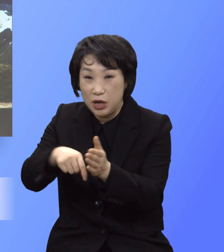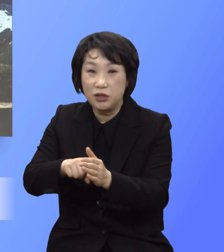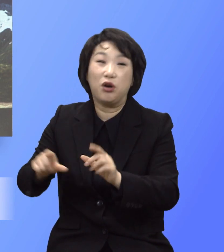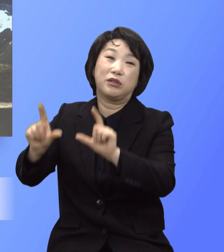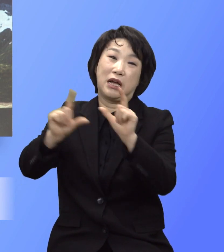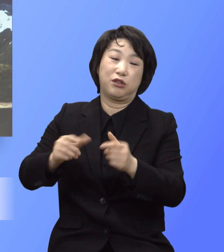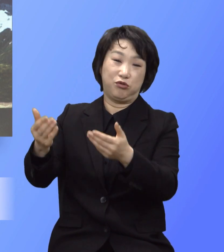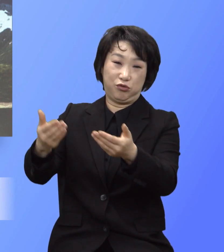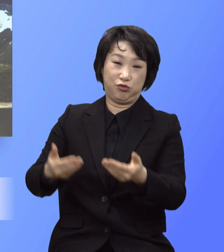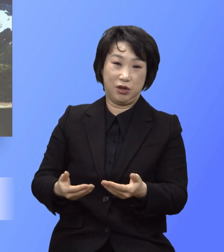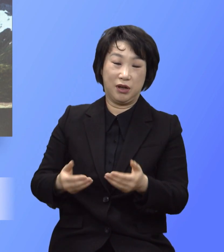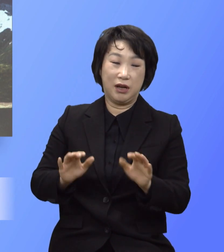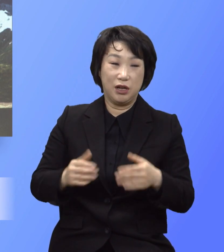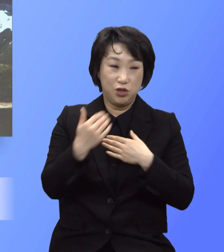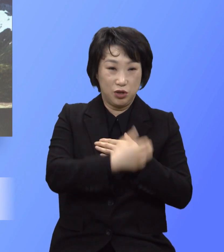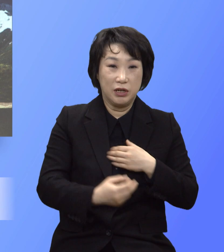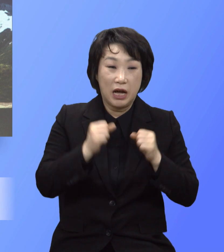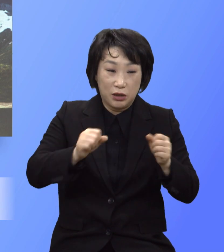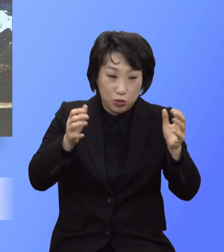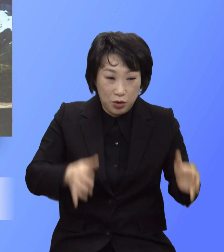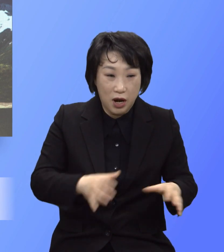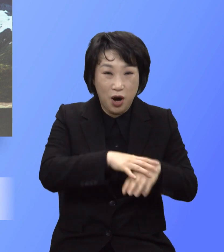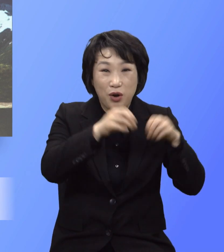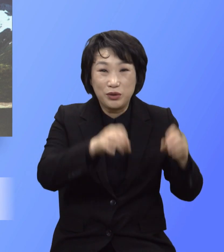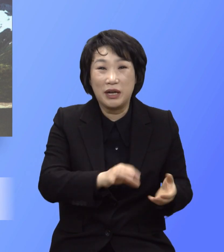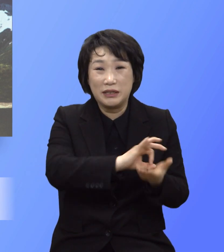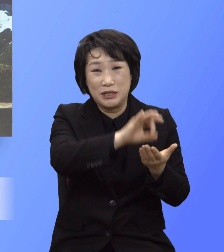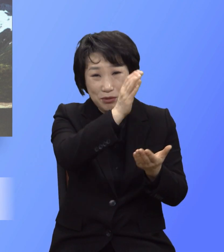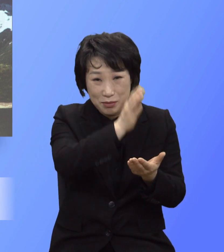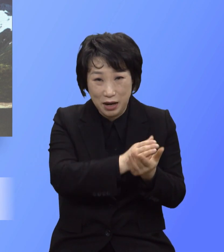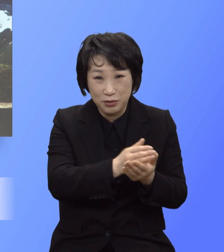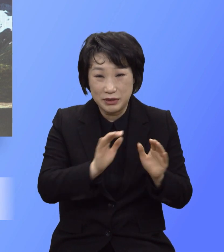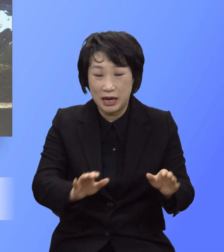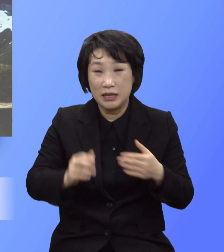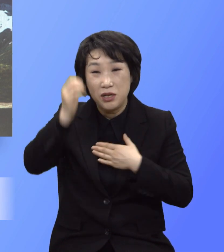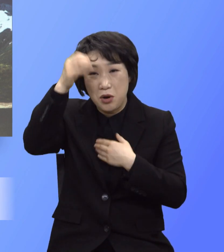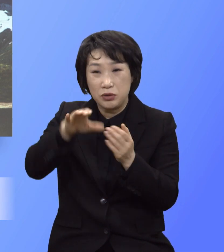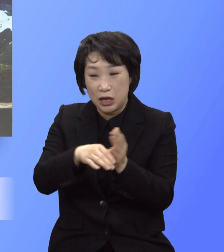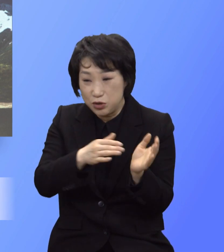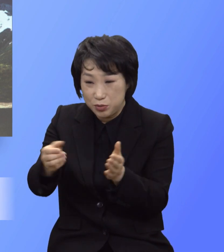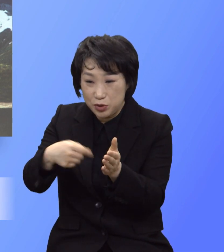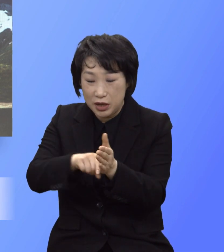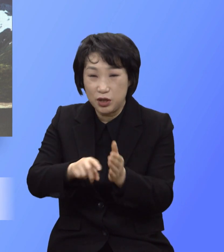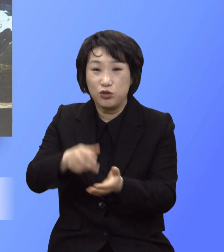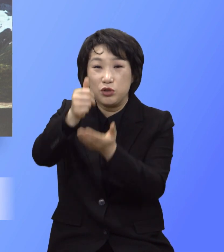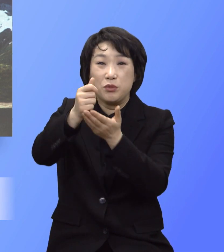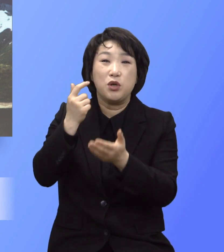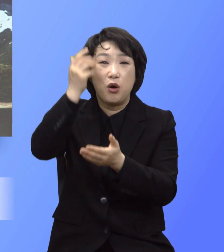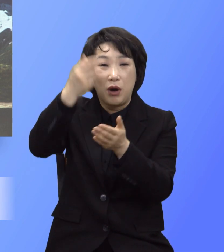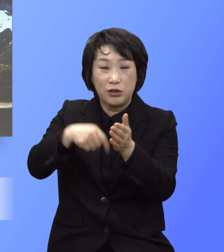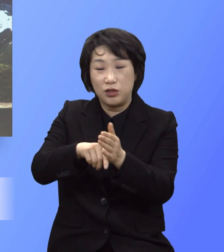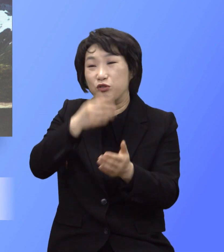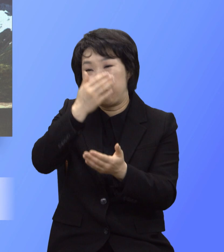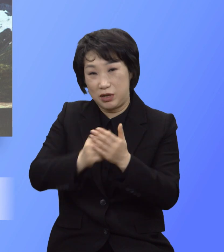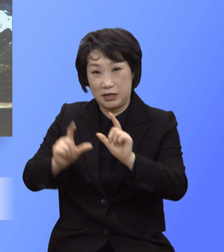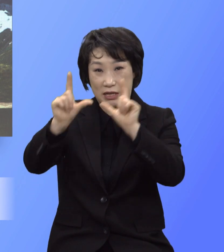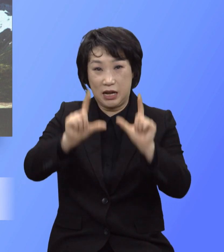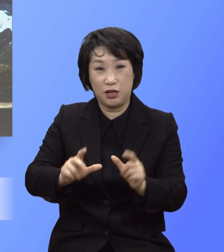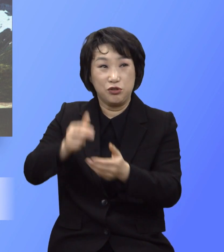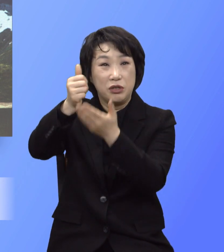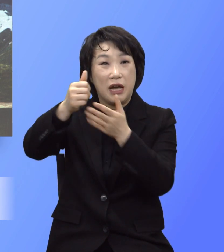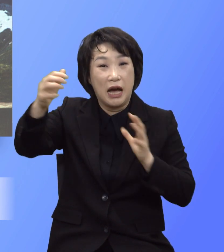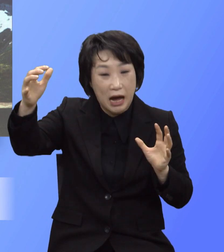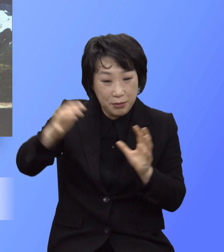주셨으니 육신의 때를 헛되이 낭비하지 말고 영혼의 때를 위해, 주 영광을 위해 값지게 살아 주님과